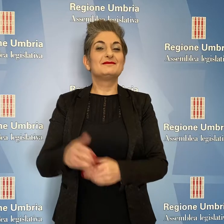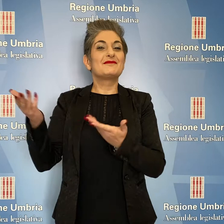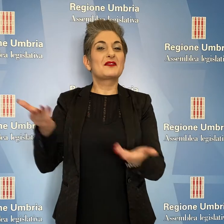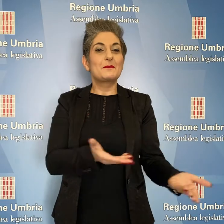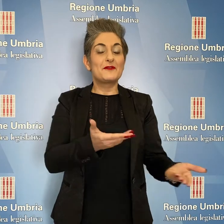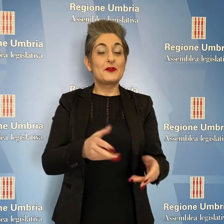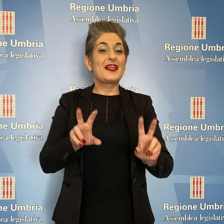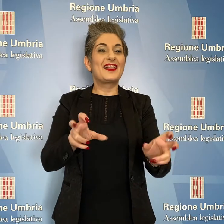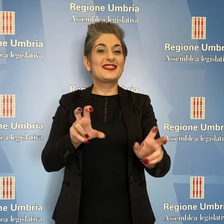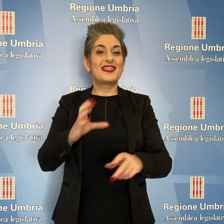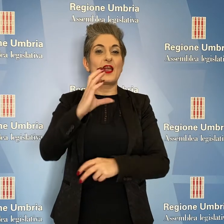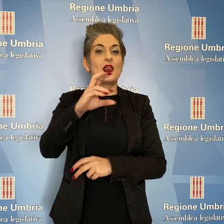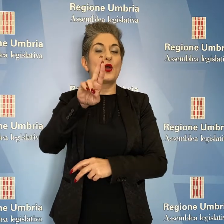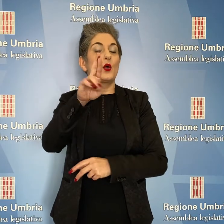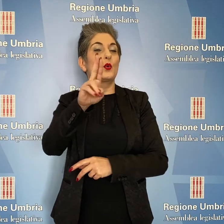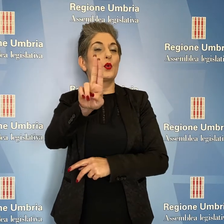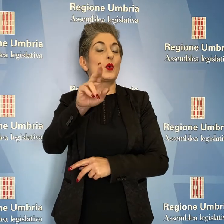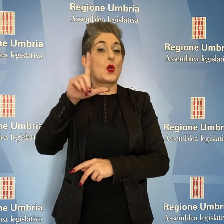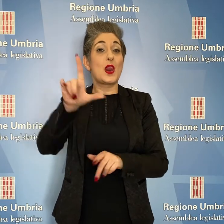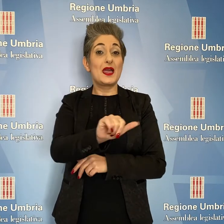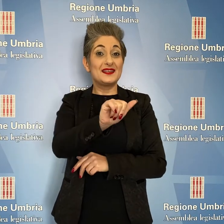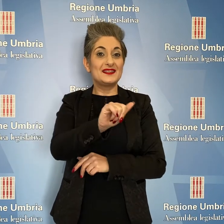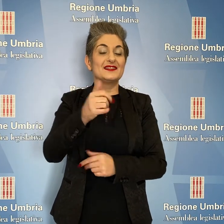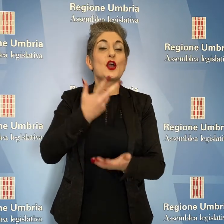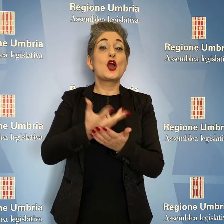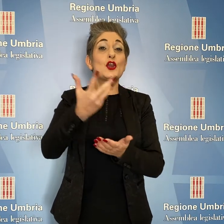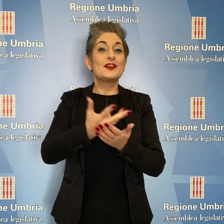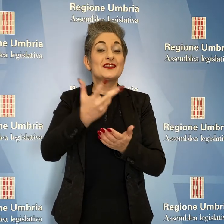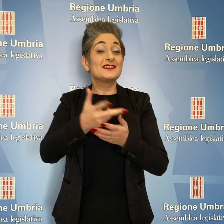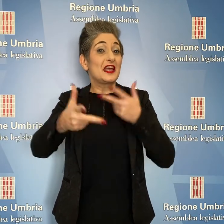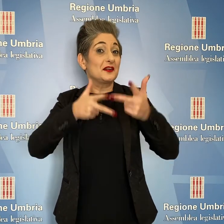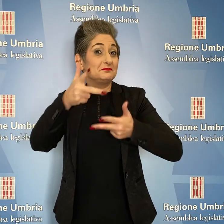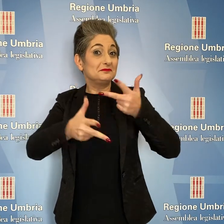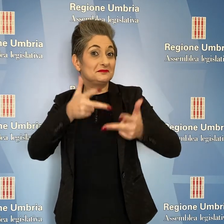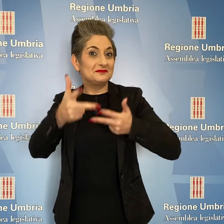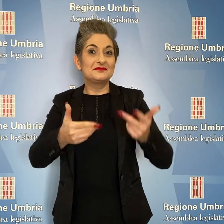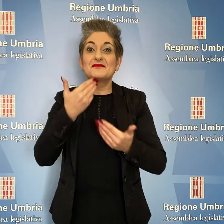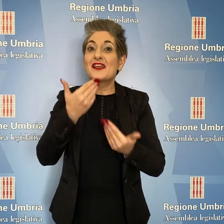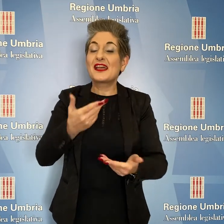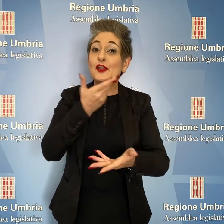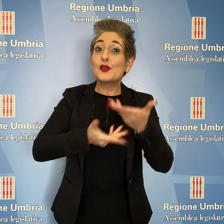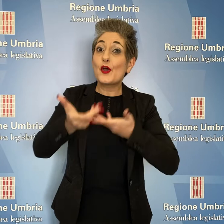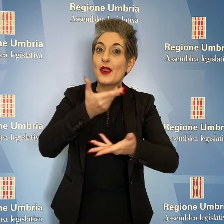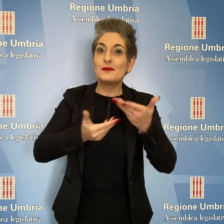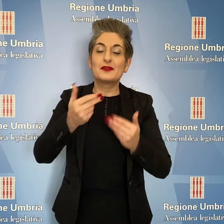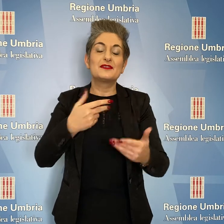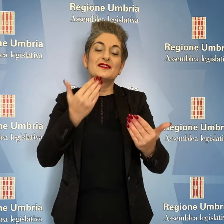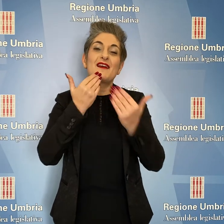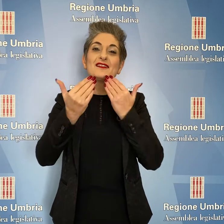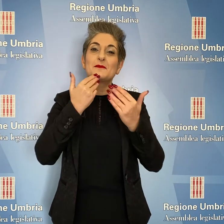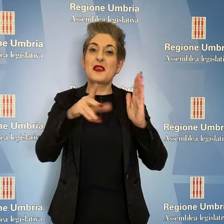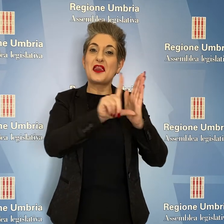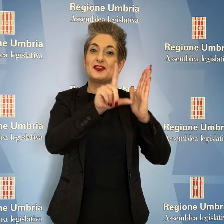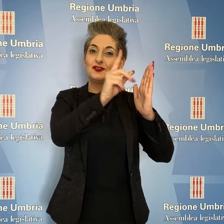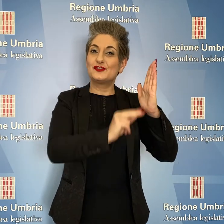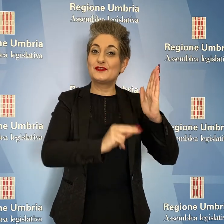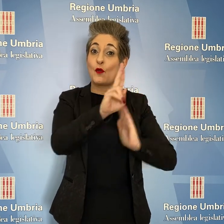Benvenuti a Telecrullis, il notiziario nella lingua dei segni, frutto della collaborazione tra l'Assemblea Legislativa dell